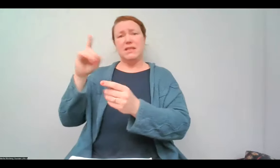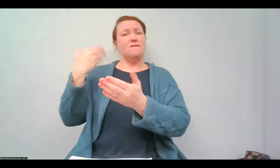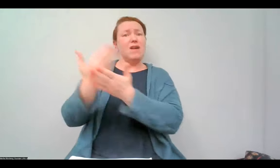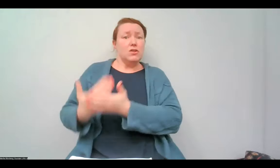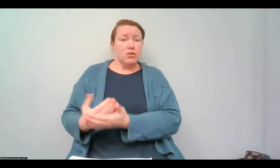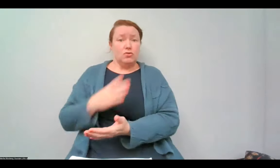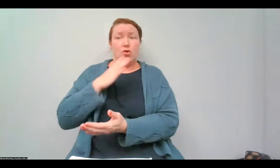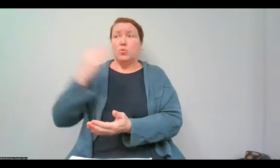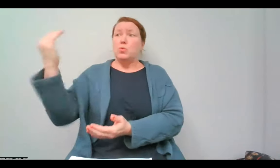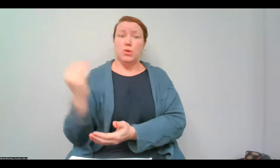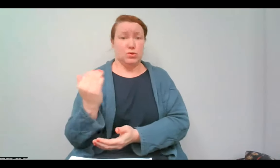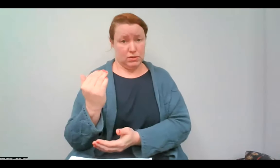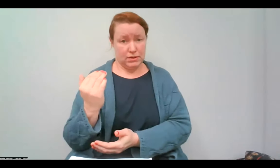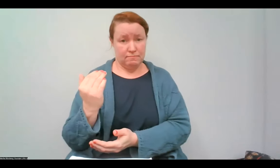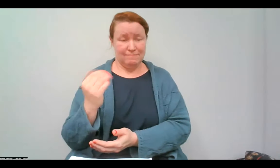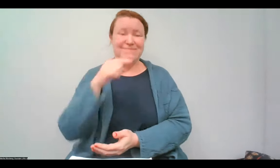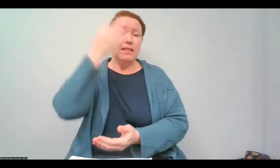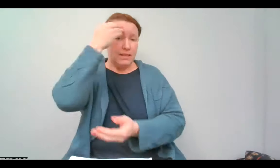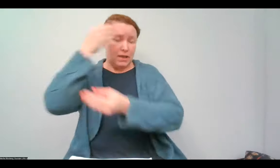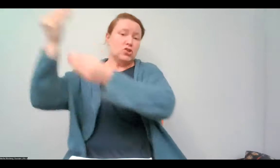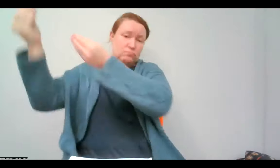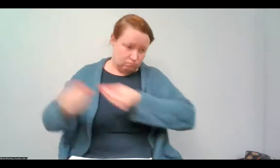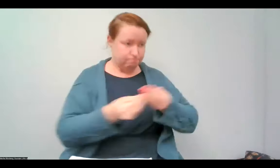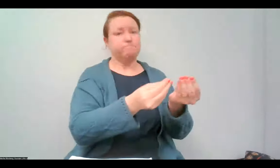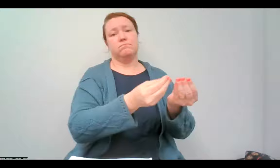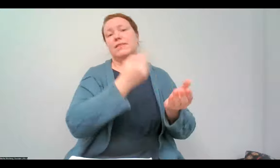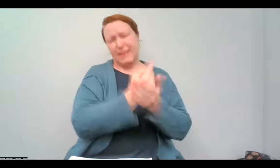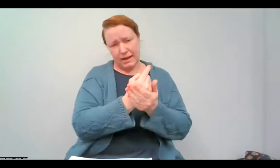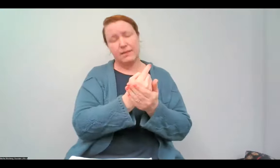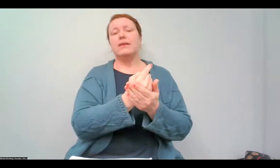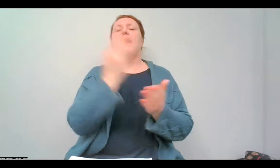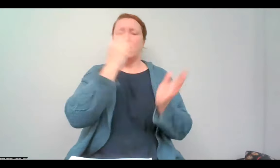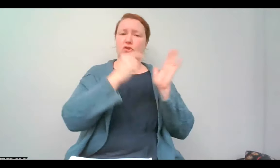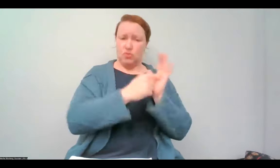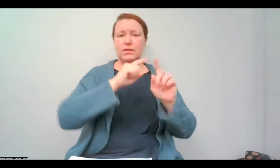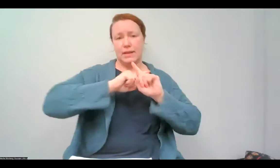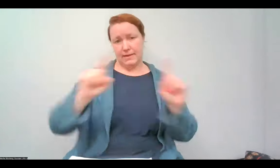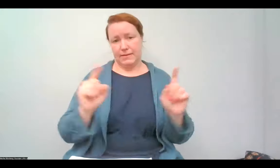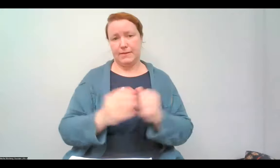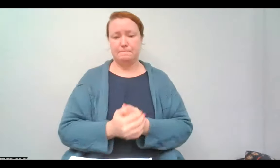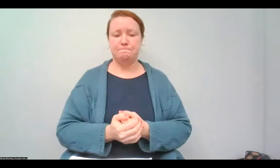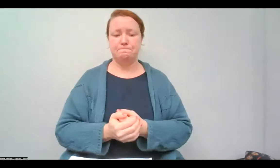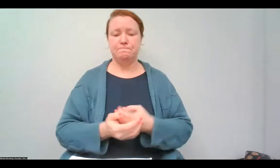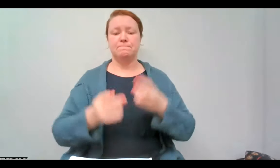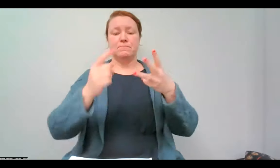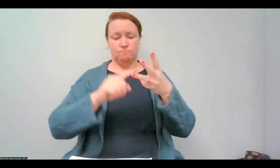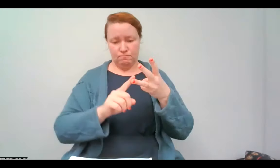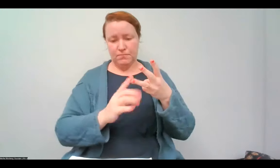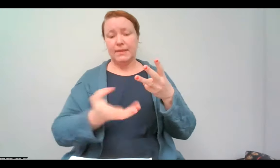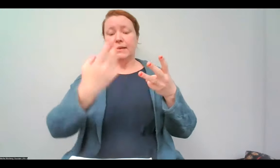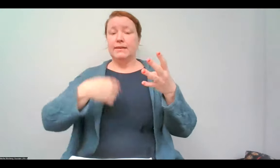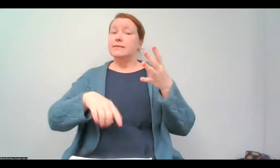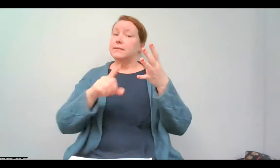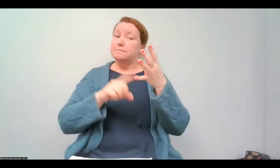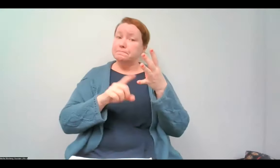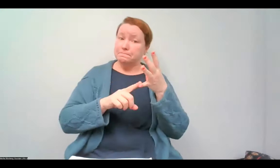pitäisi kehittää, mitä vaihtoehtoja on mahdollisesti tulossa käyttöön, eli tätä tietoa pitäisi välittää, ja se on